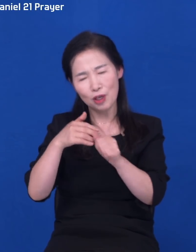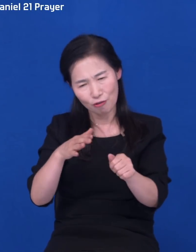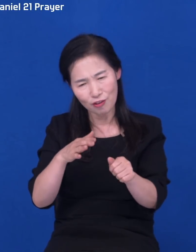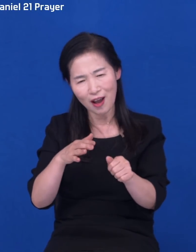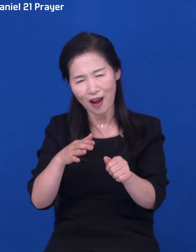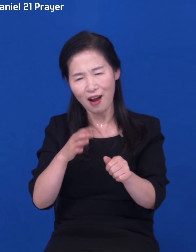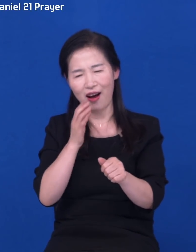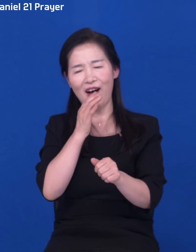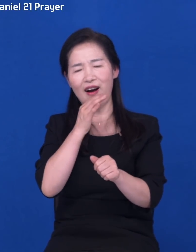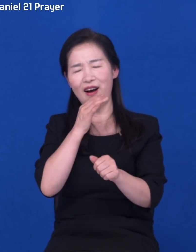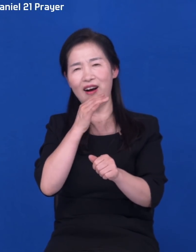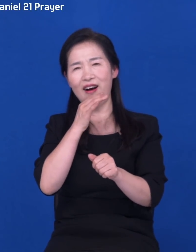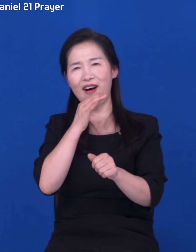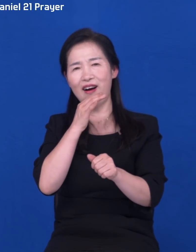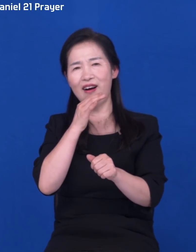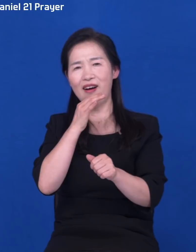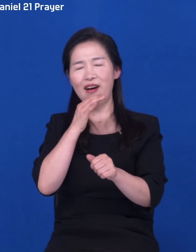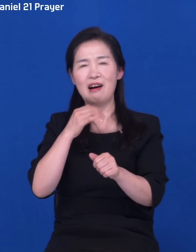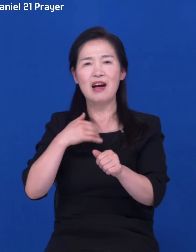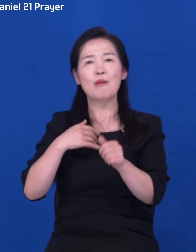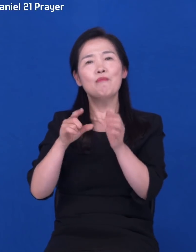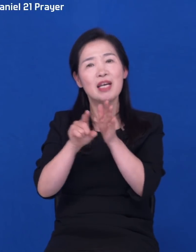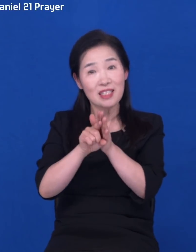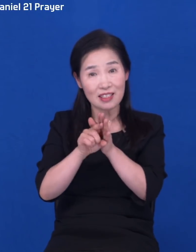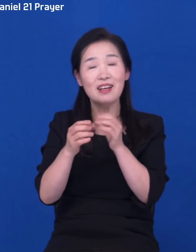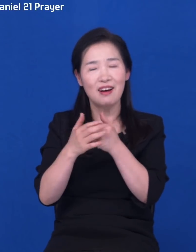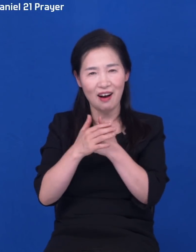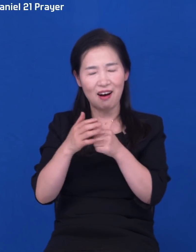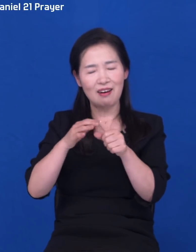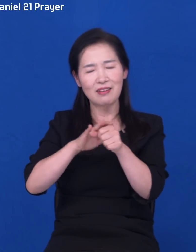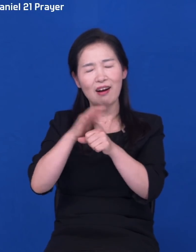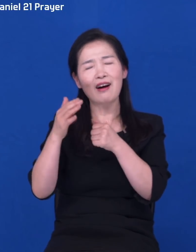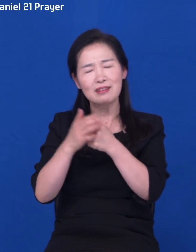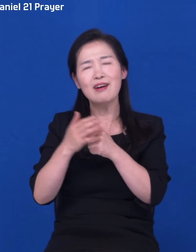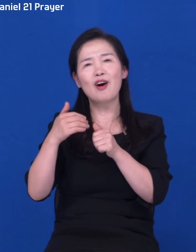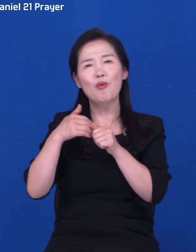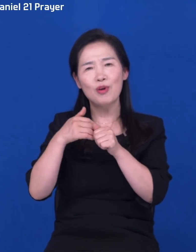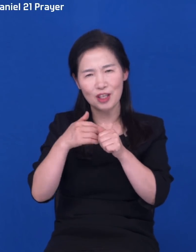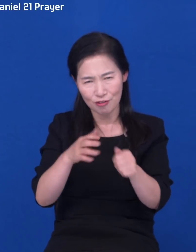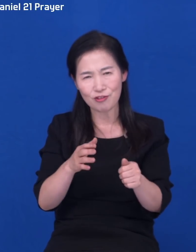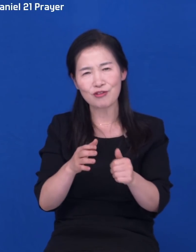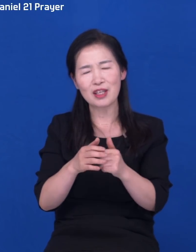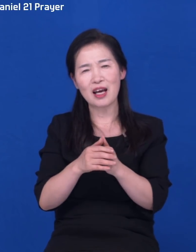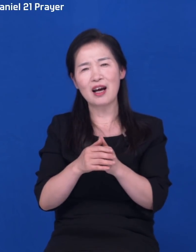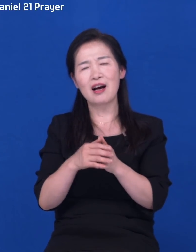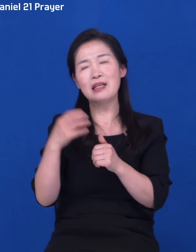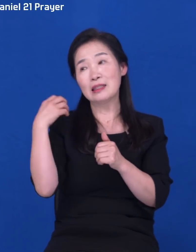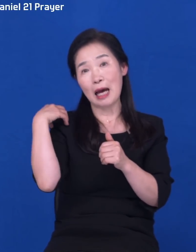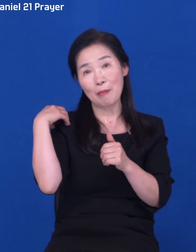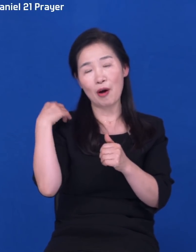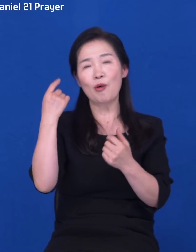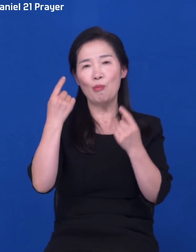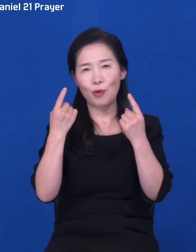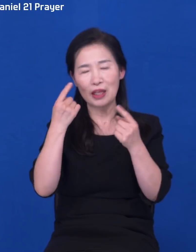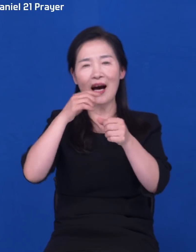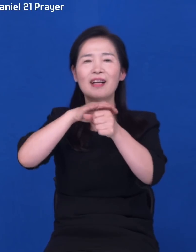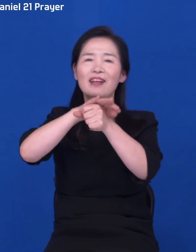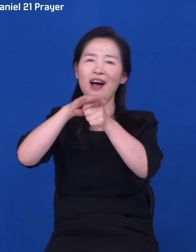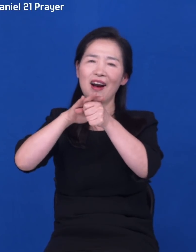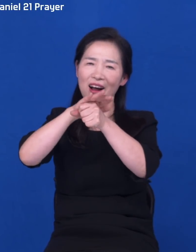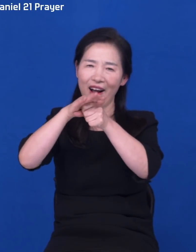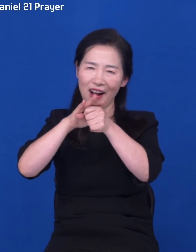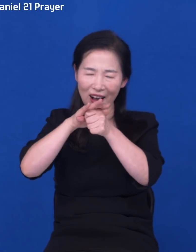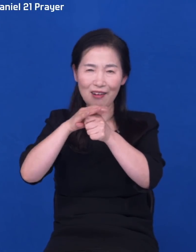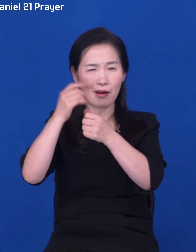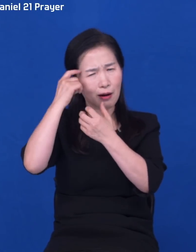사랑하는 사람을 믿을 수 있으니까 보내는 거구나. 내가 지금 해야 될 거는 주님께서 나한테 주신 사명이 중요한 게 아니라 사랑하는 거. 예수님을 미친 듯이